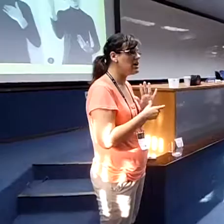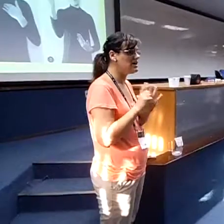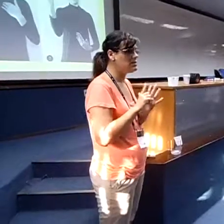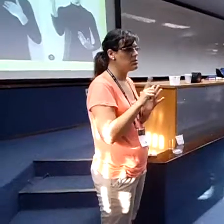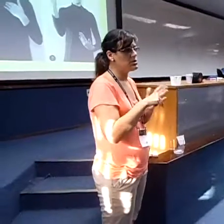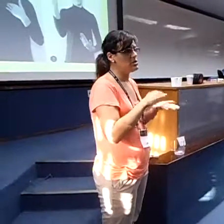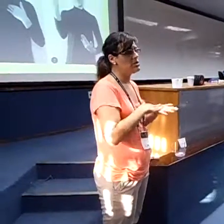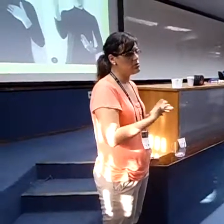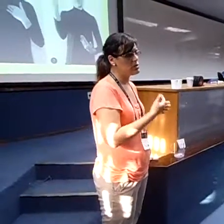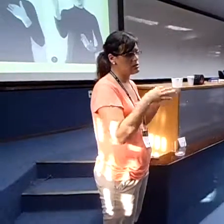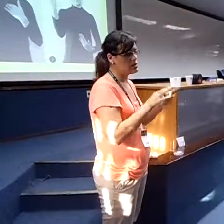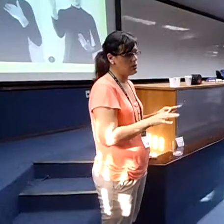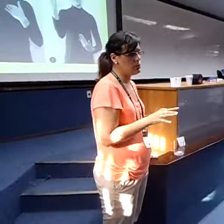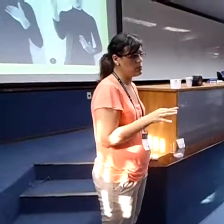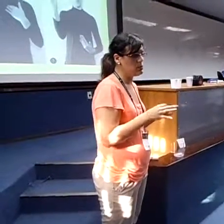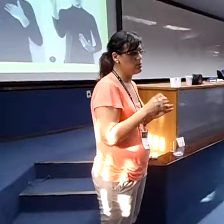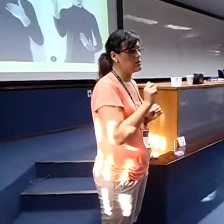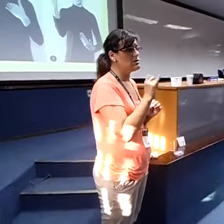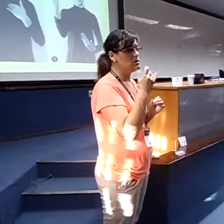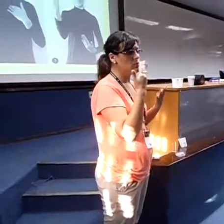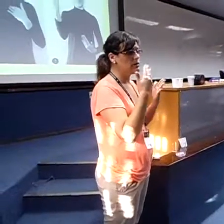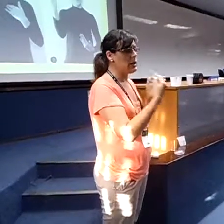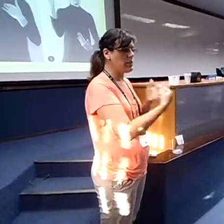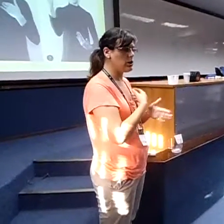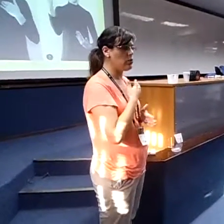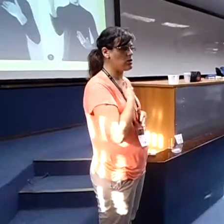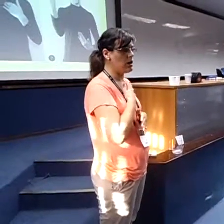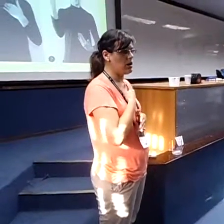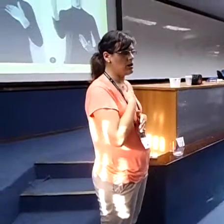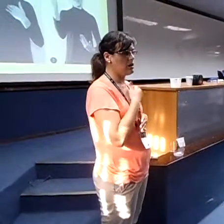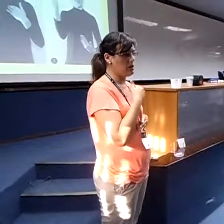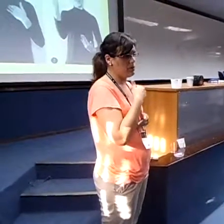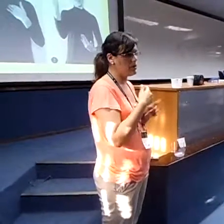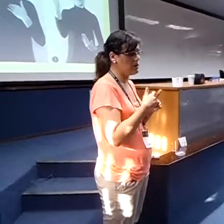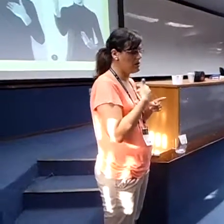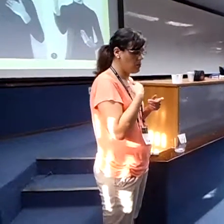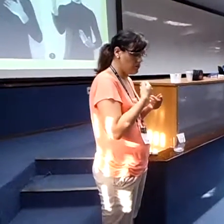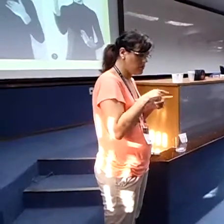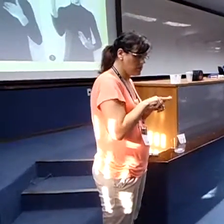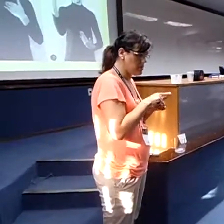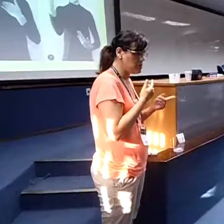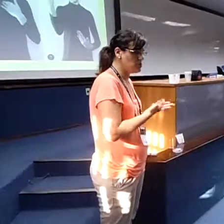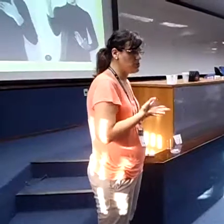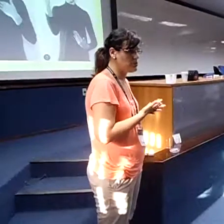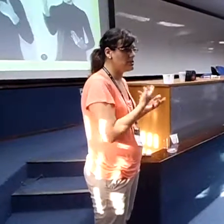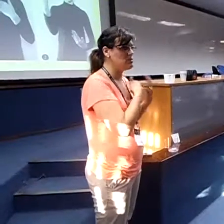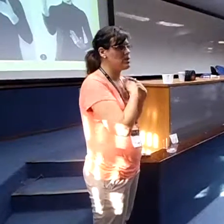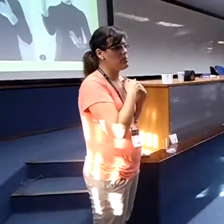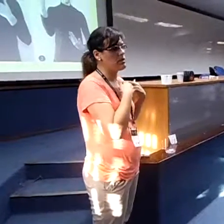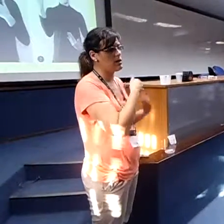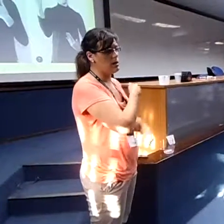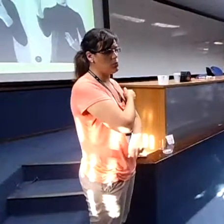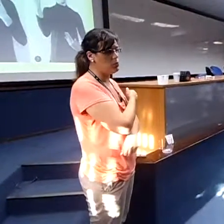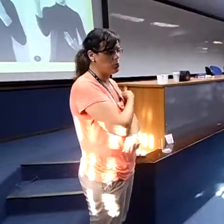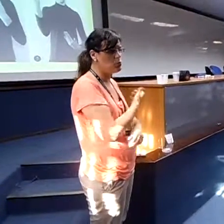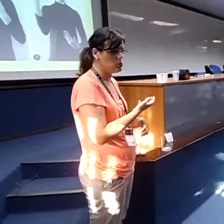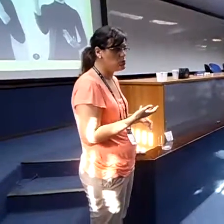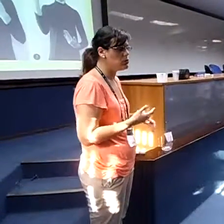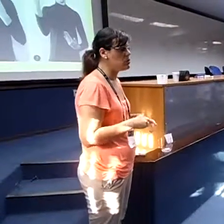normalmente na aula, né? Então da mesma forma o intérprete também estuda antes, né? Eu também, né? Claro que toda a